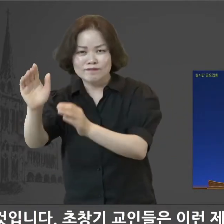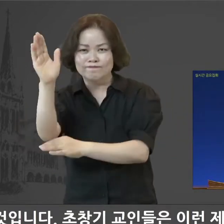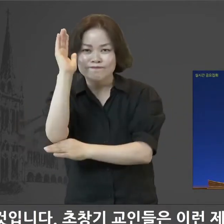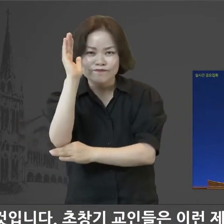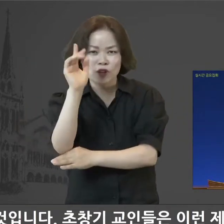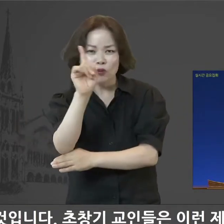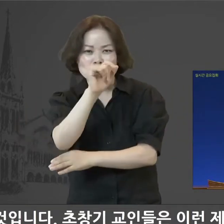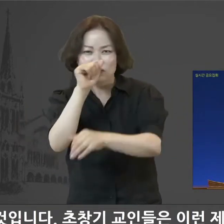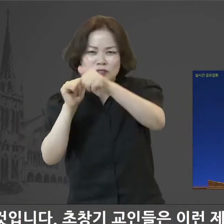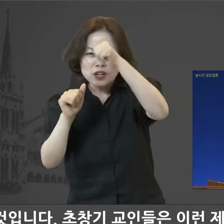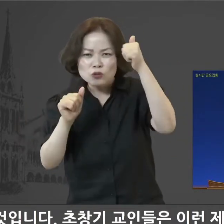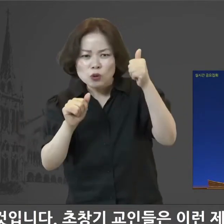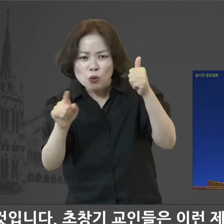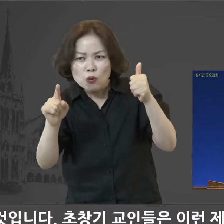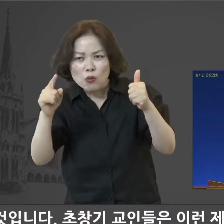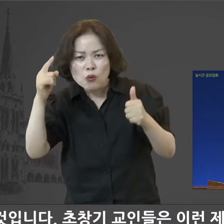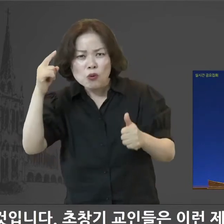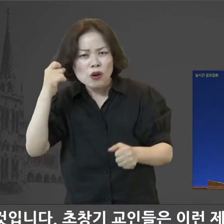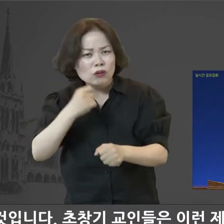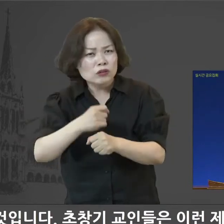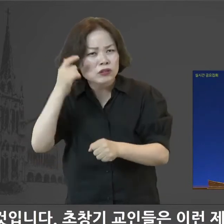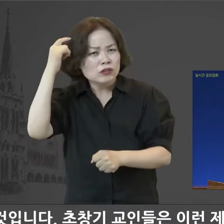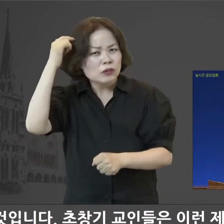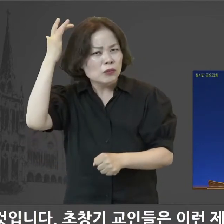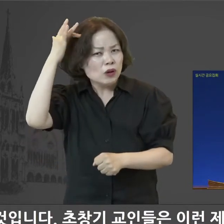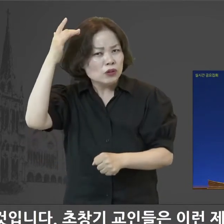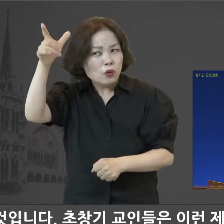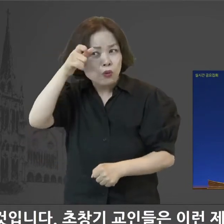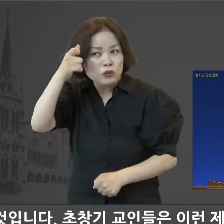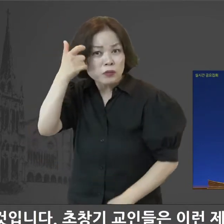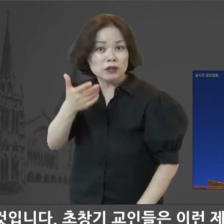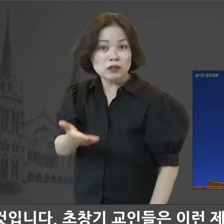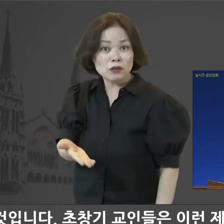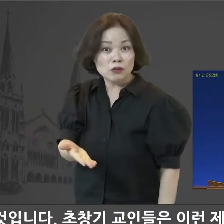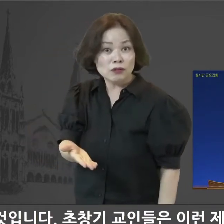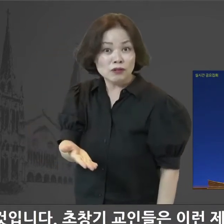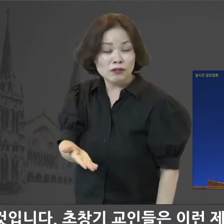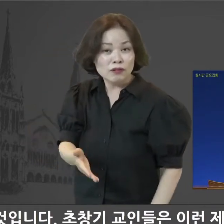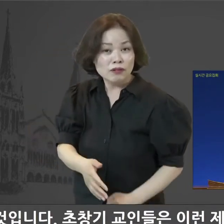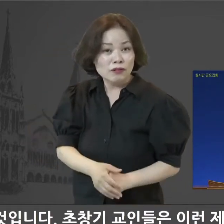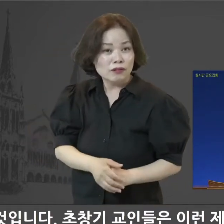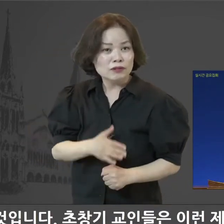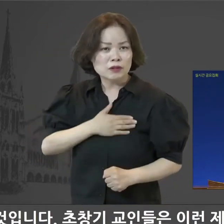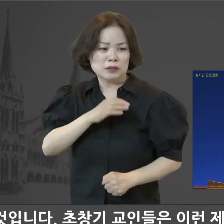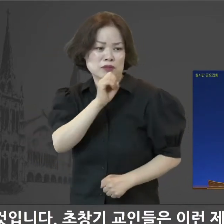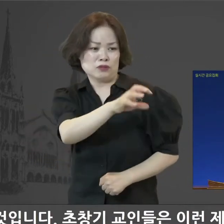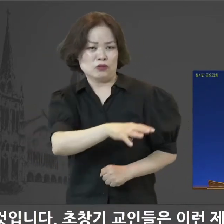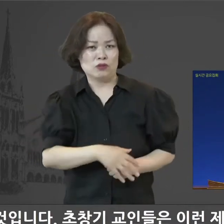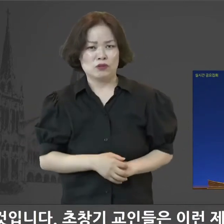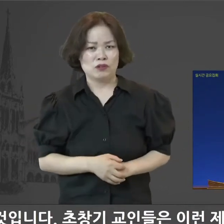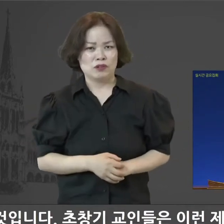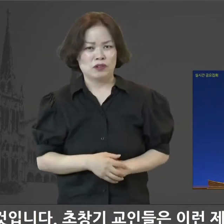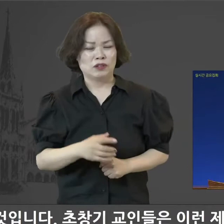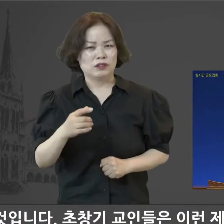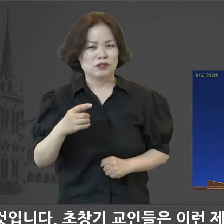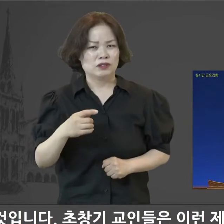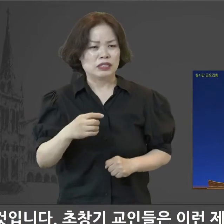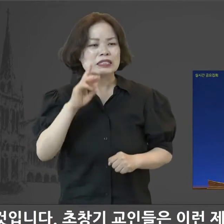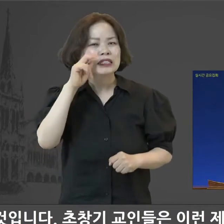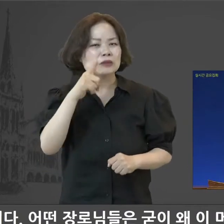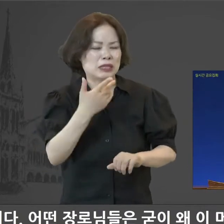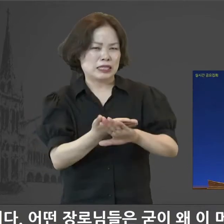어떤 장로님들은 왜 그걸 굳이 그 헤어스타일 고집하십니까? 이러시는 거예요. 근데 그래서 제가 그랬습니다. 이건 틀림이